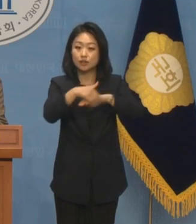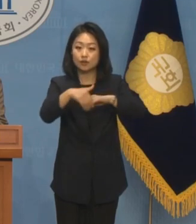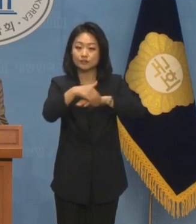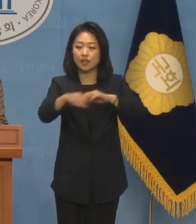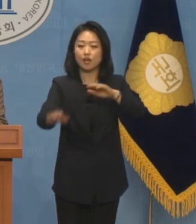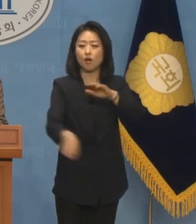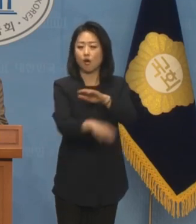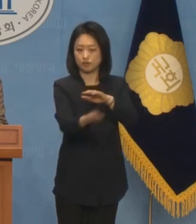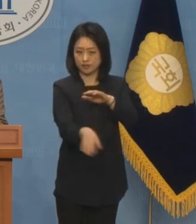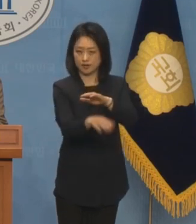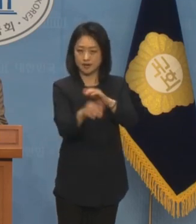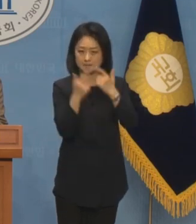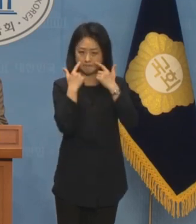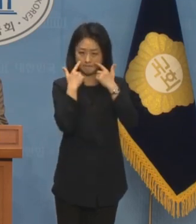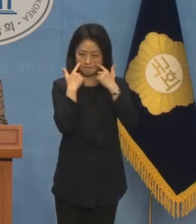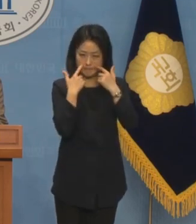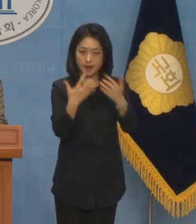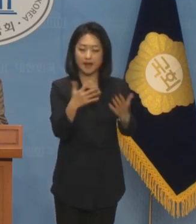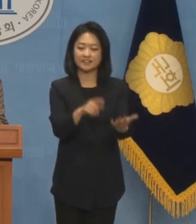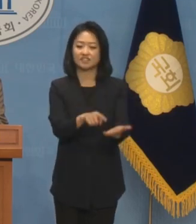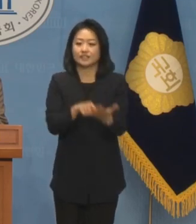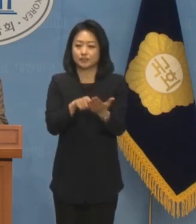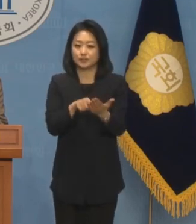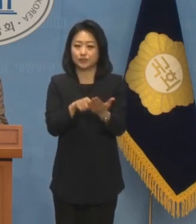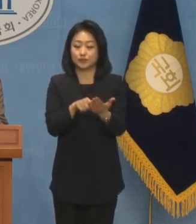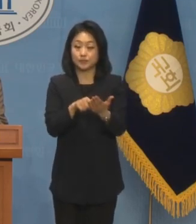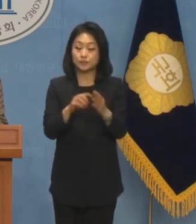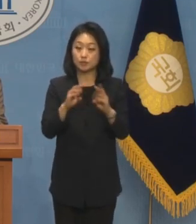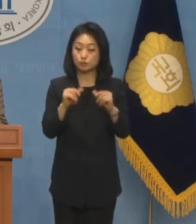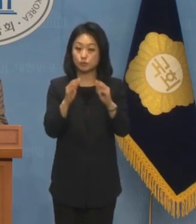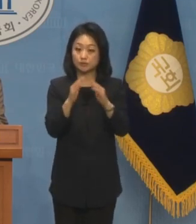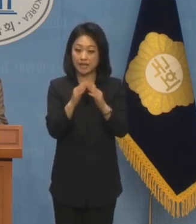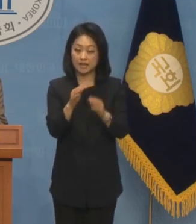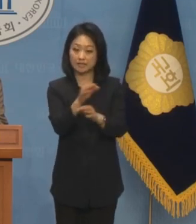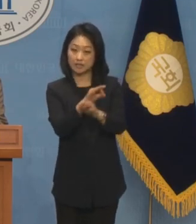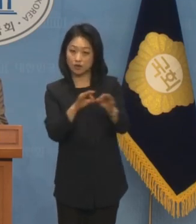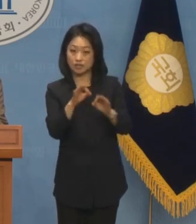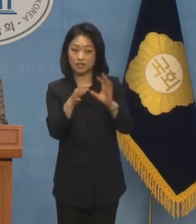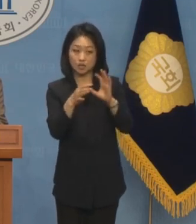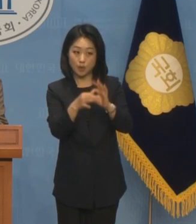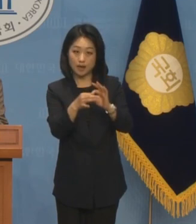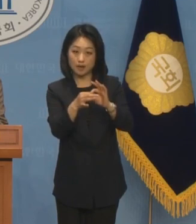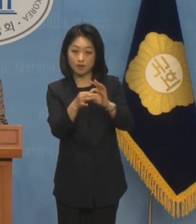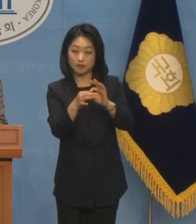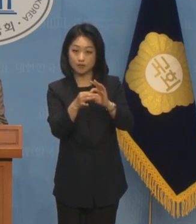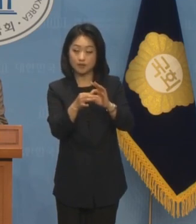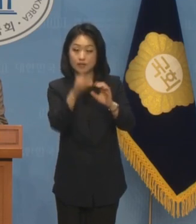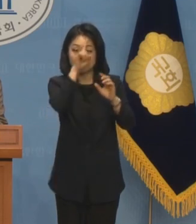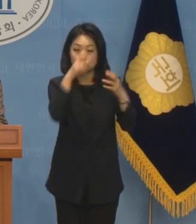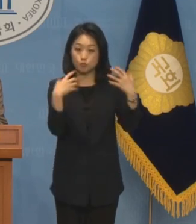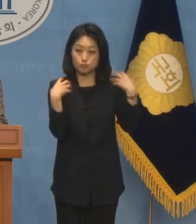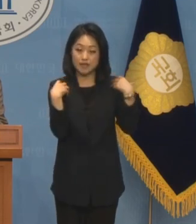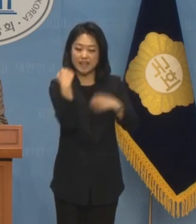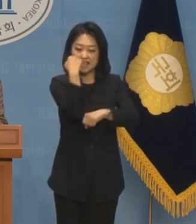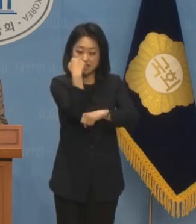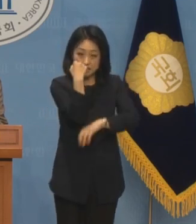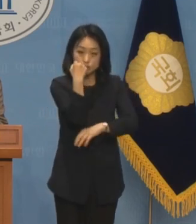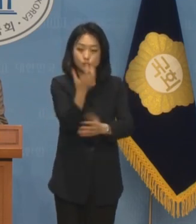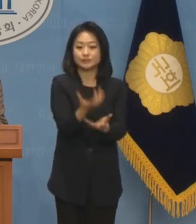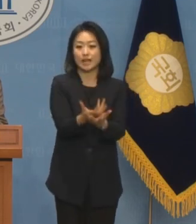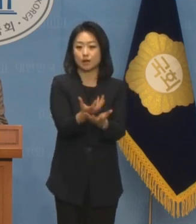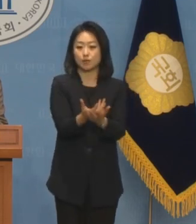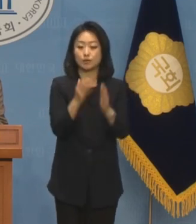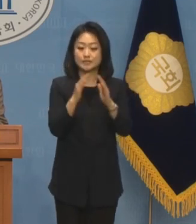엉터리 정책임이 드러났습니다 부동산 경기 전망 및 정부 정책 수립에 기초가 되는 주택